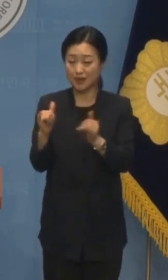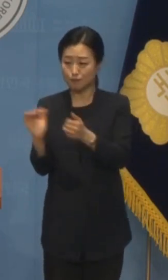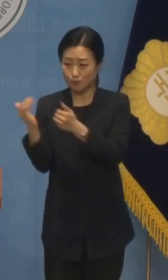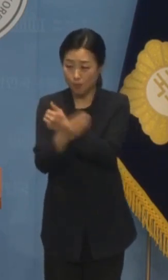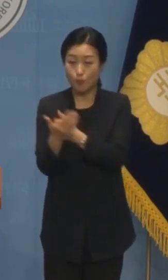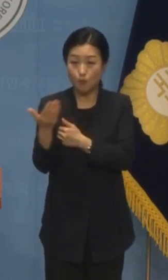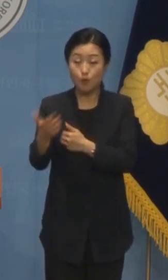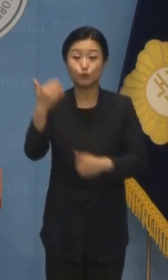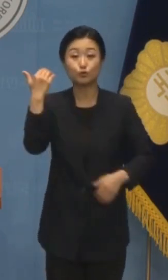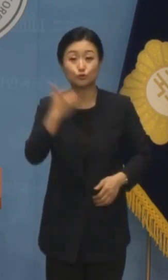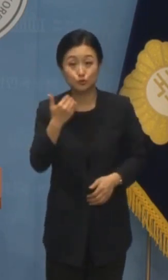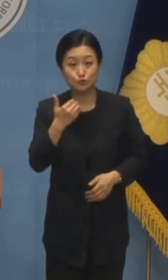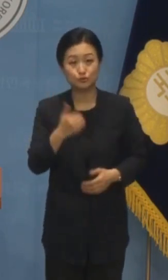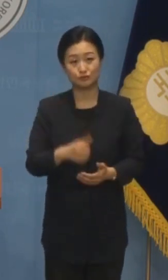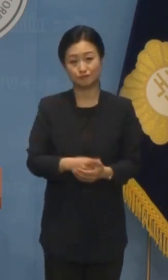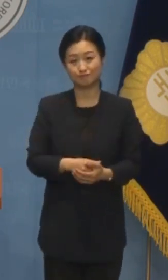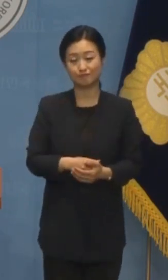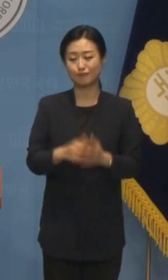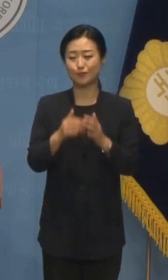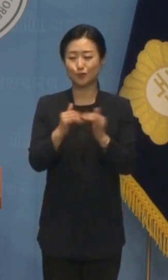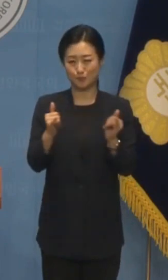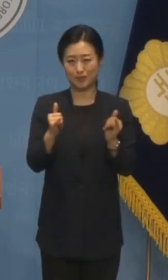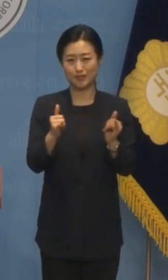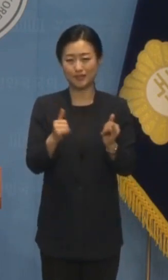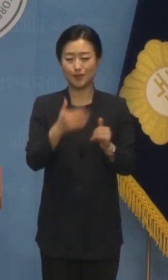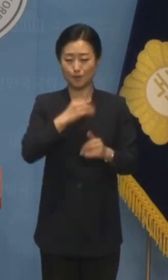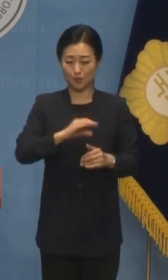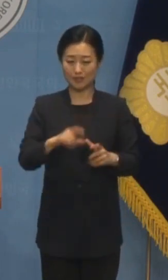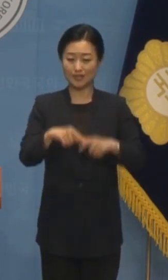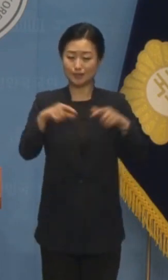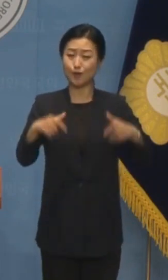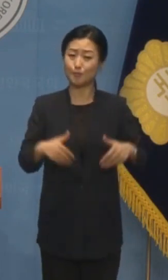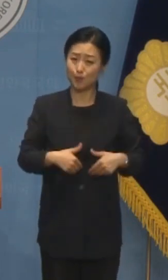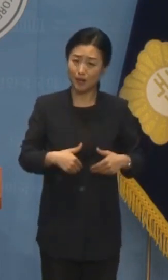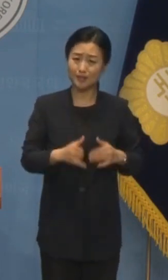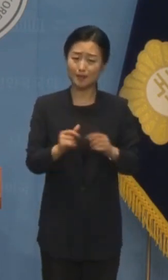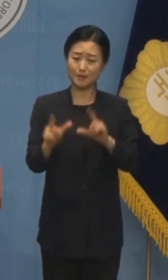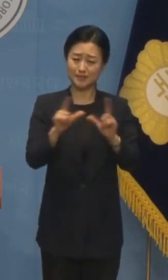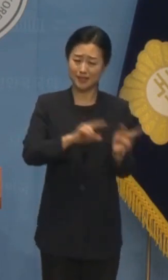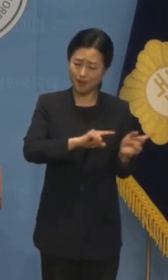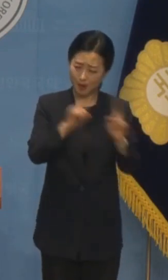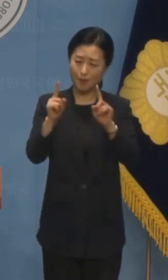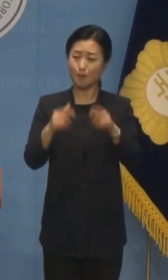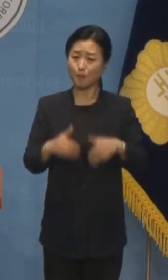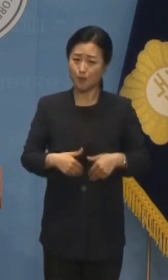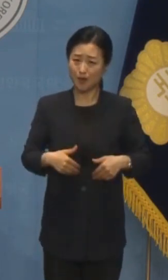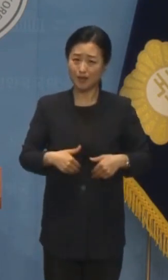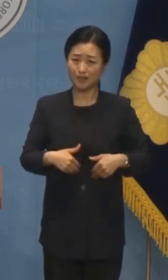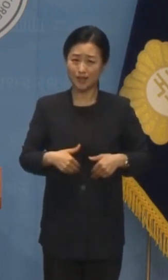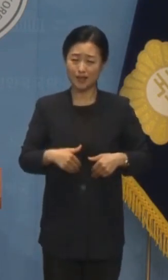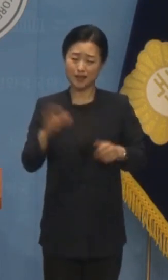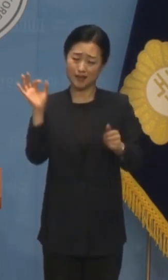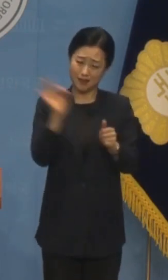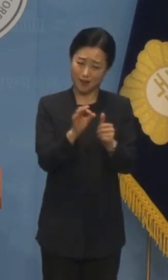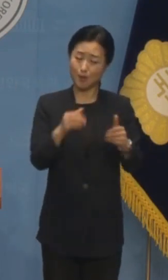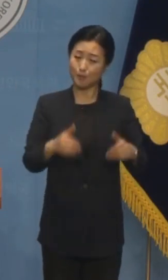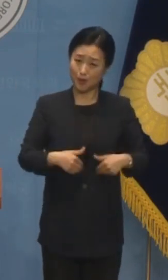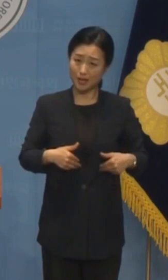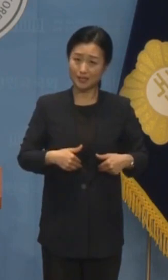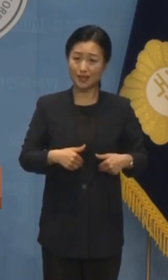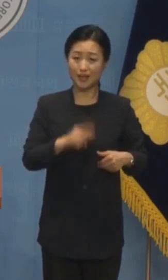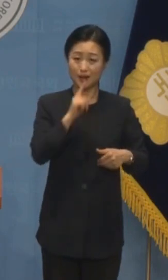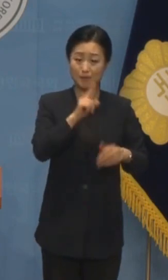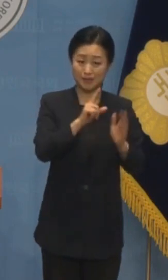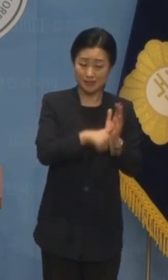사람들 누구였습니까? 국민들이 이제는 복지를 늘려야 한다, 민생경제 살리기 위해선 호주머니가 두둑해져야 한다라고 주장할